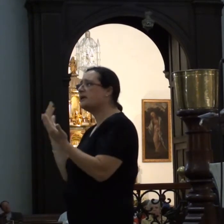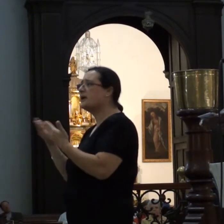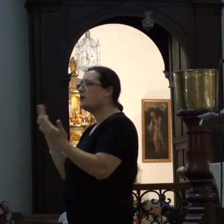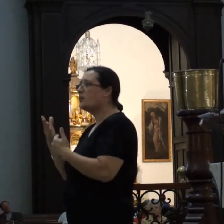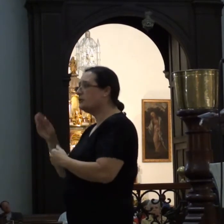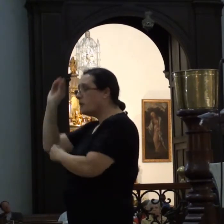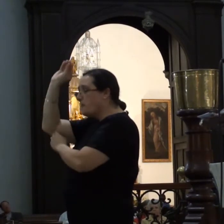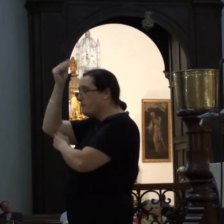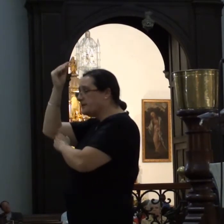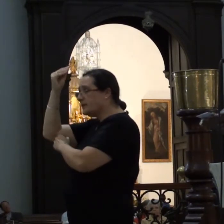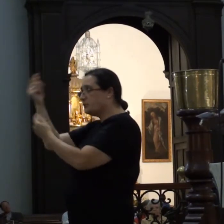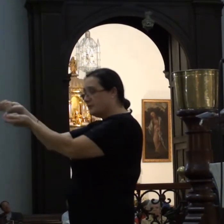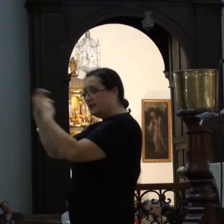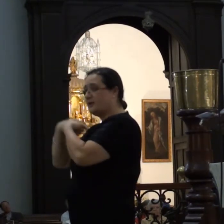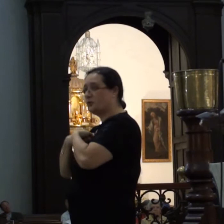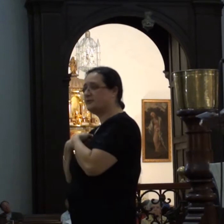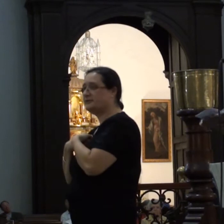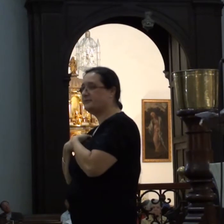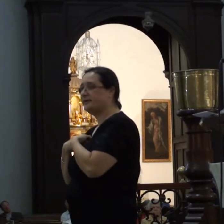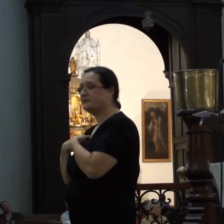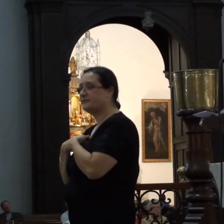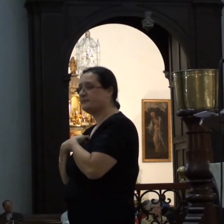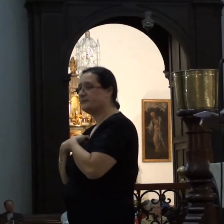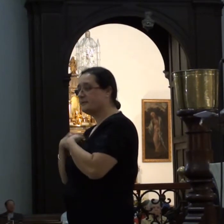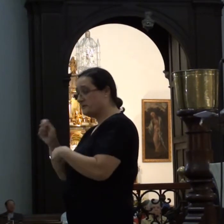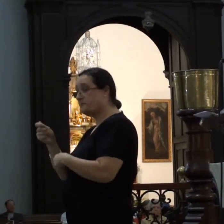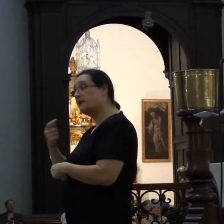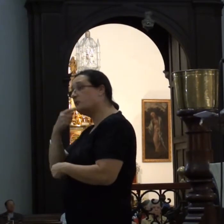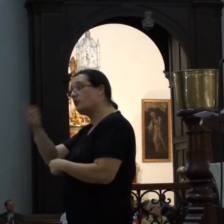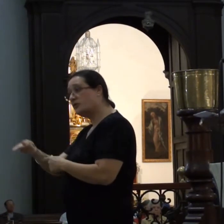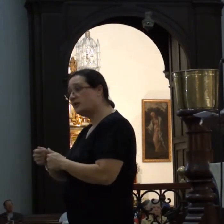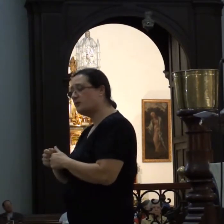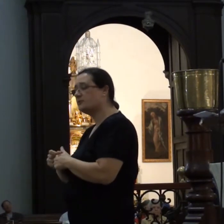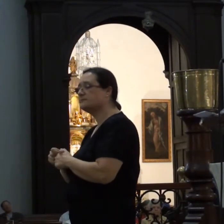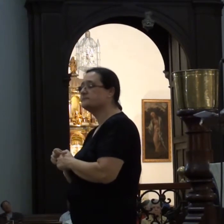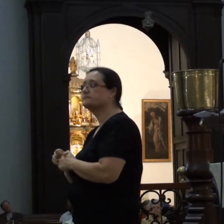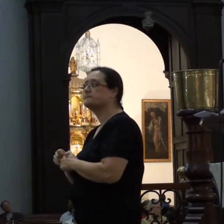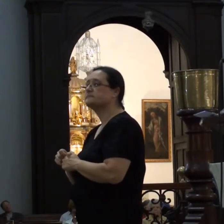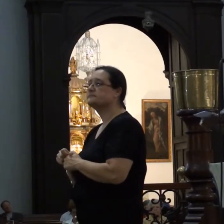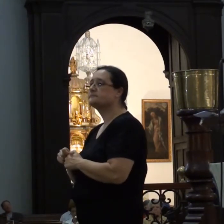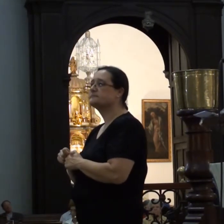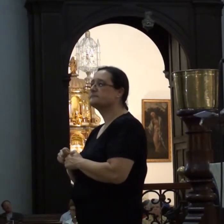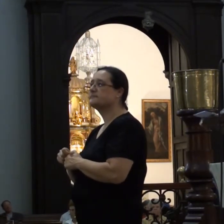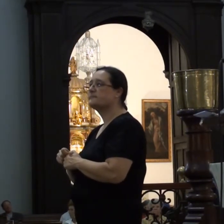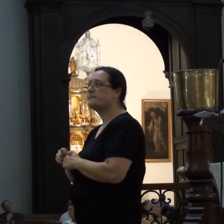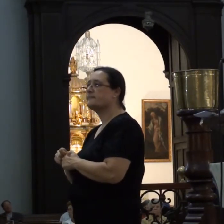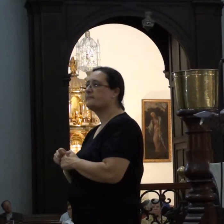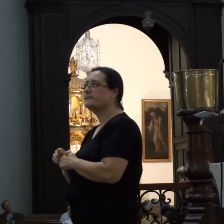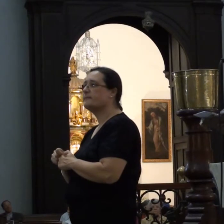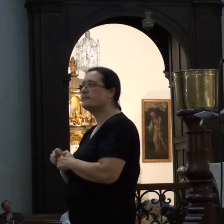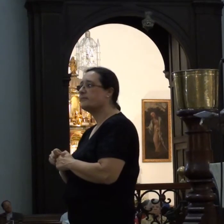transformados por el espíritu santo y les dijo en aquel discurso desde la el balcón